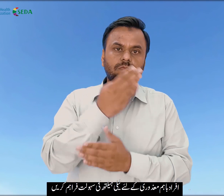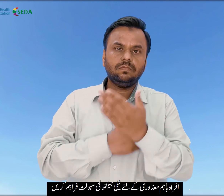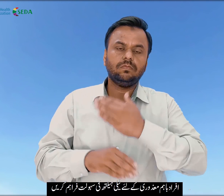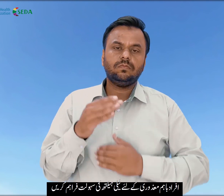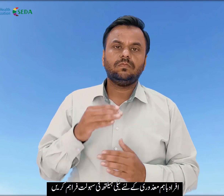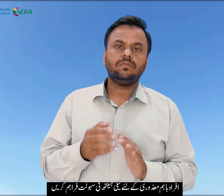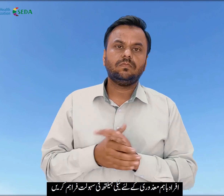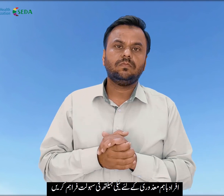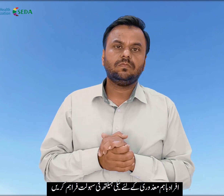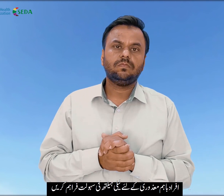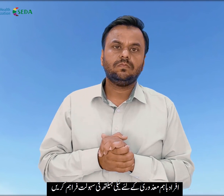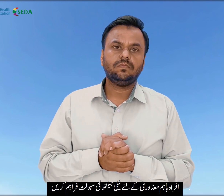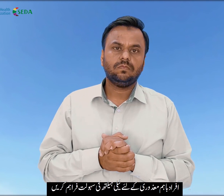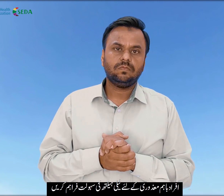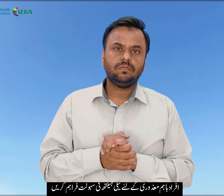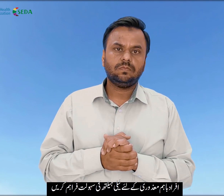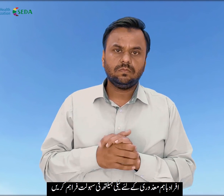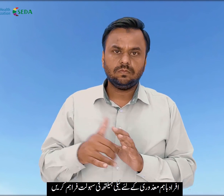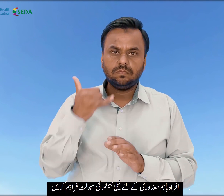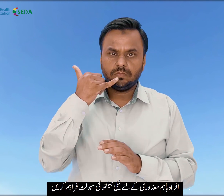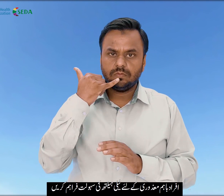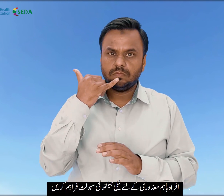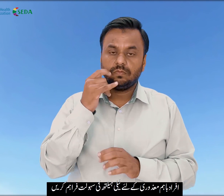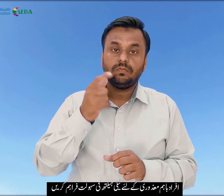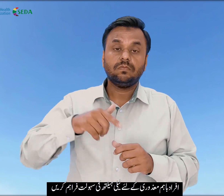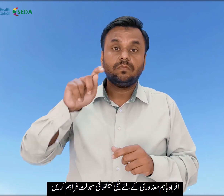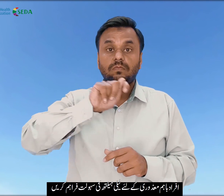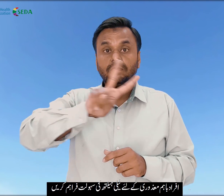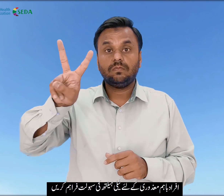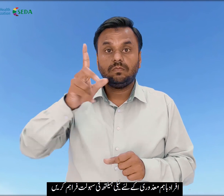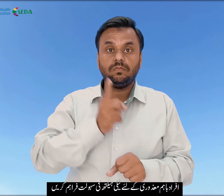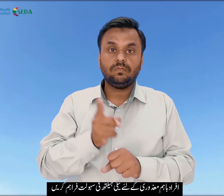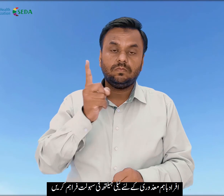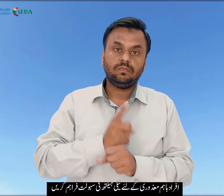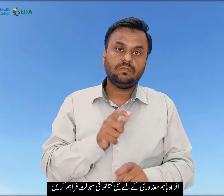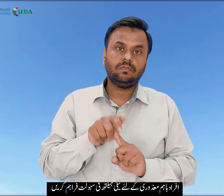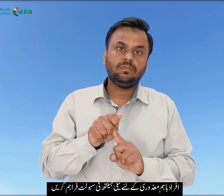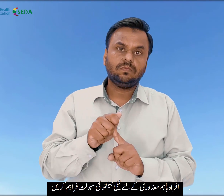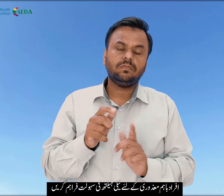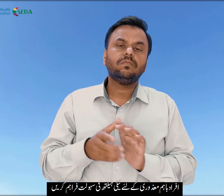افراد باہم معذوری کے لیے ٹیلی ہیلتھ کی سہولت فراہم کریں۔